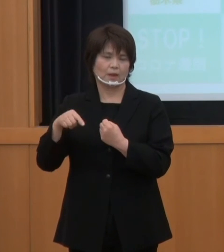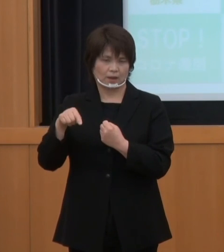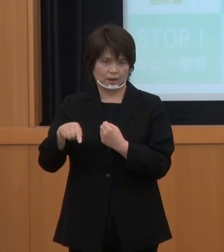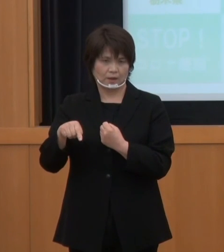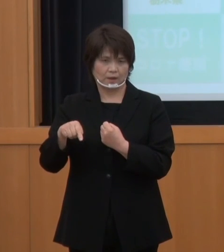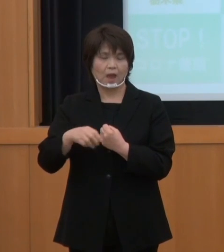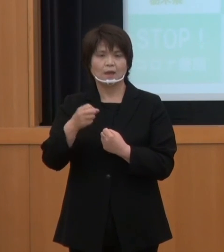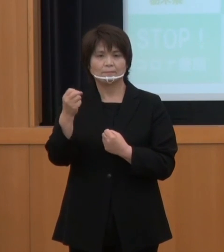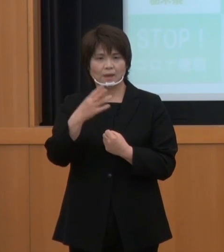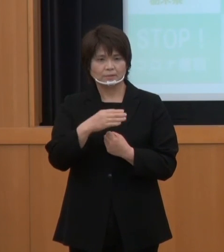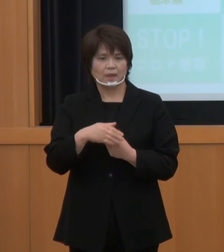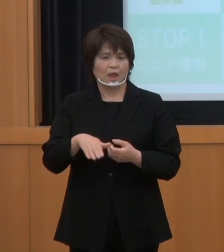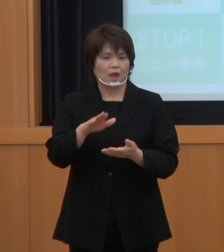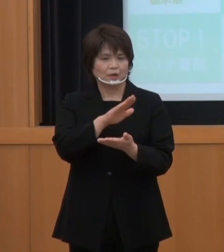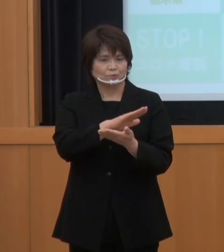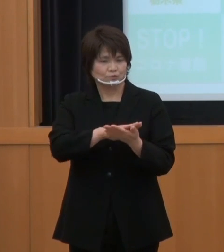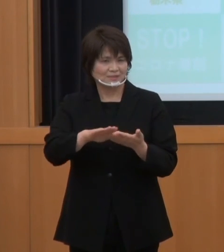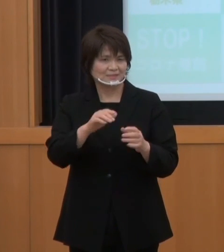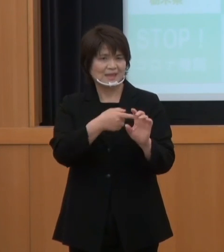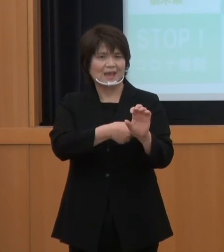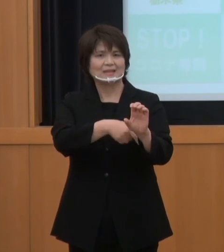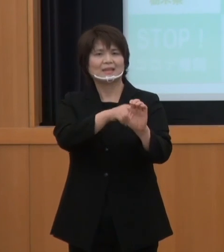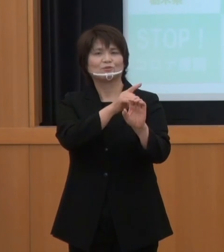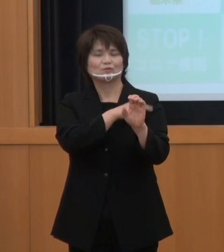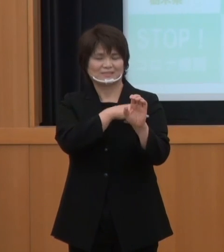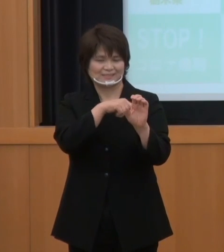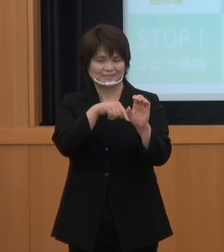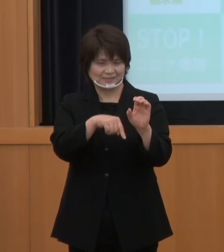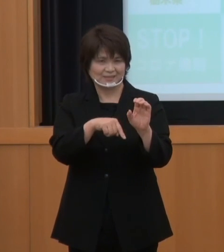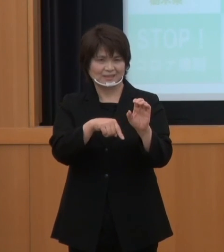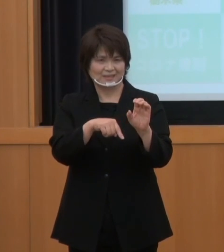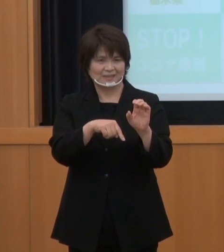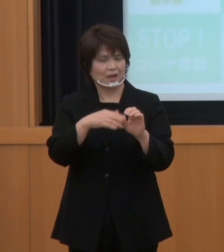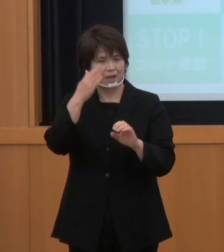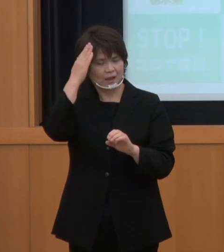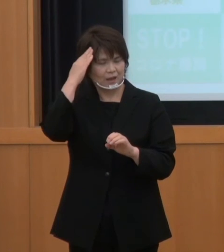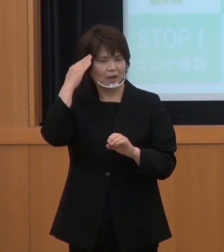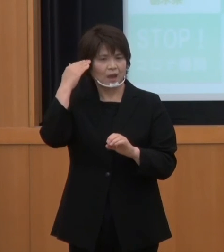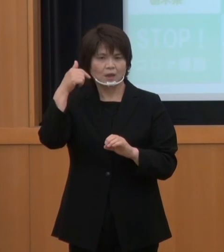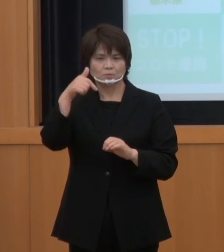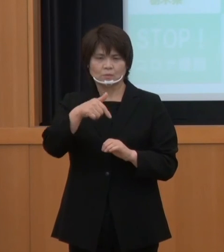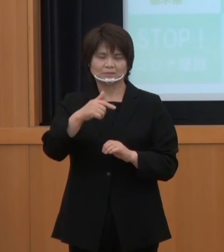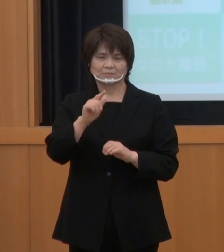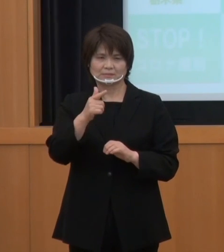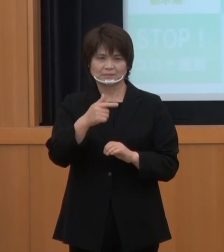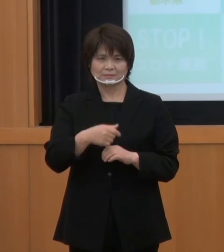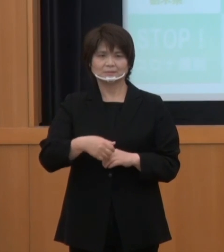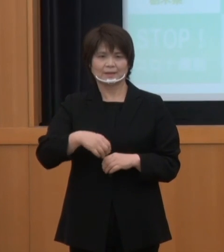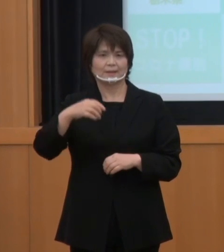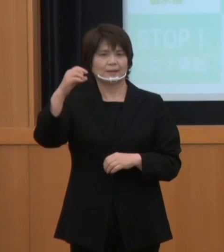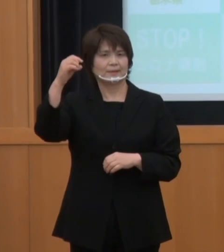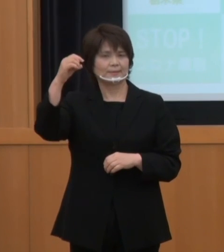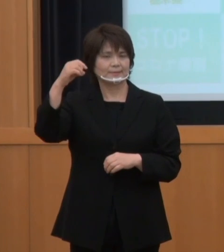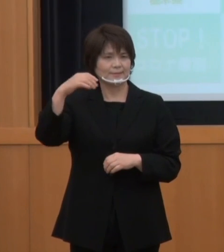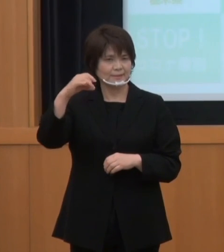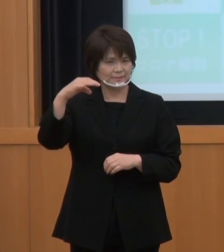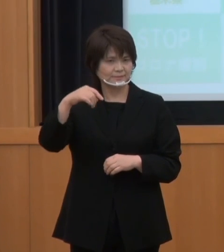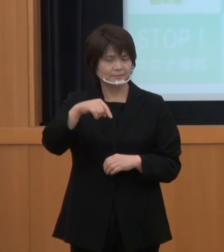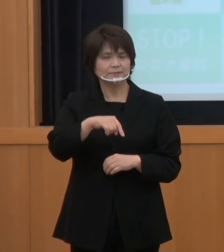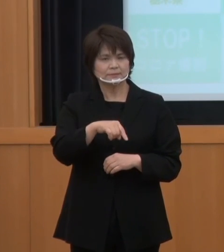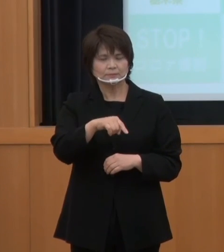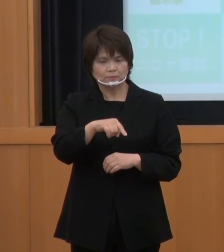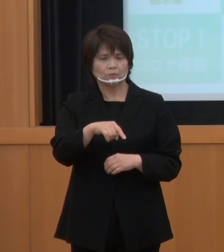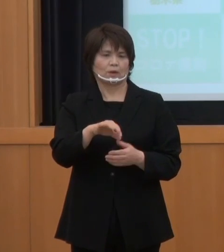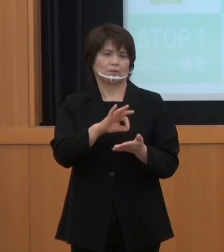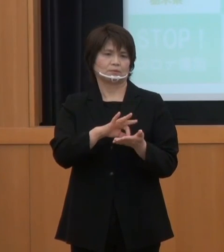今までの自動車の役割を、ガソリン車の役割を果たすという、この2つの面での効果というものが期待できるというふうに思い